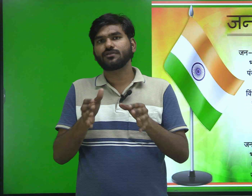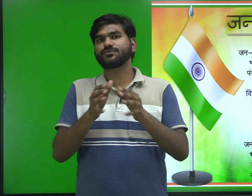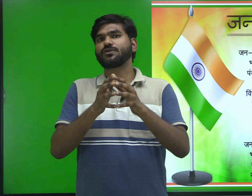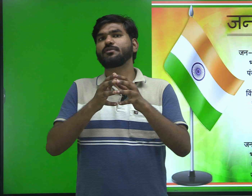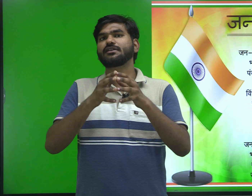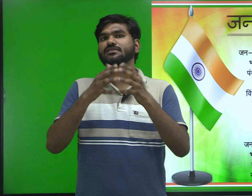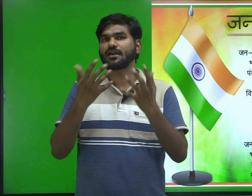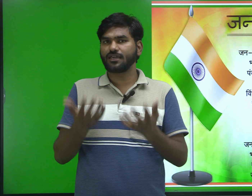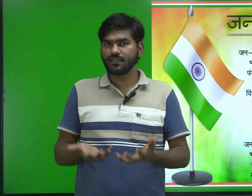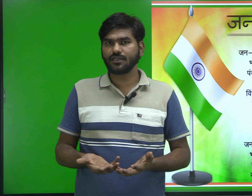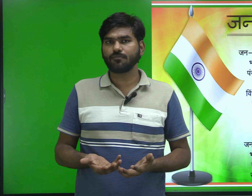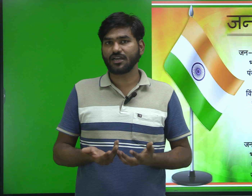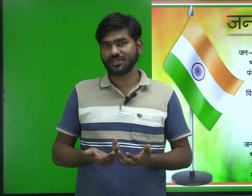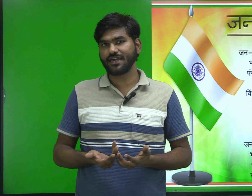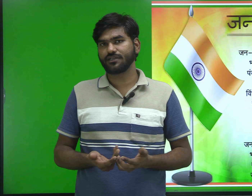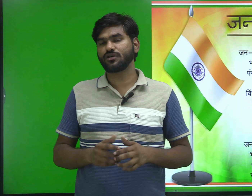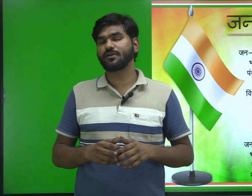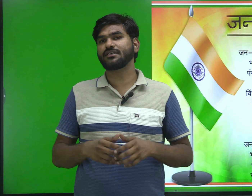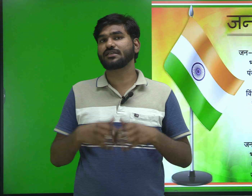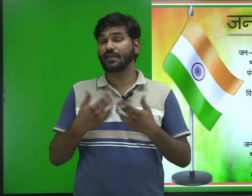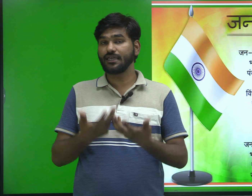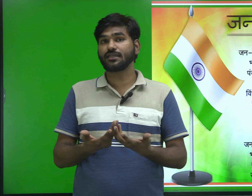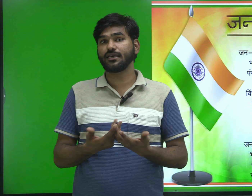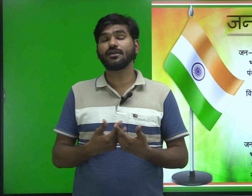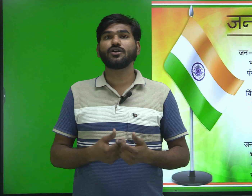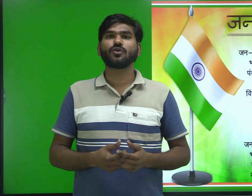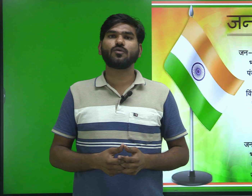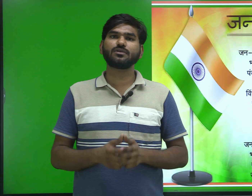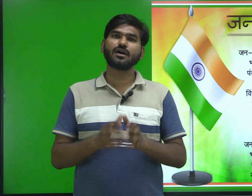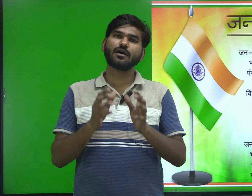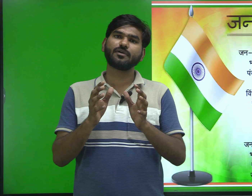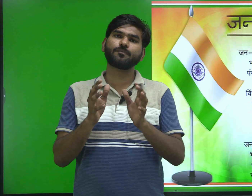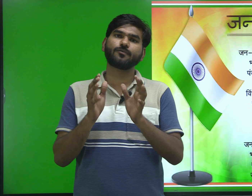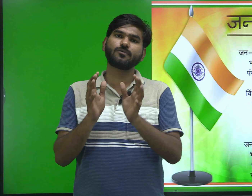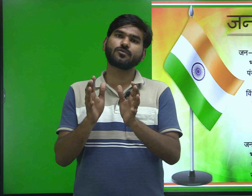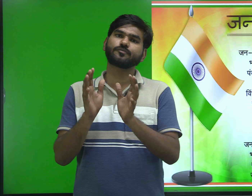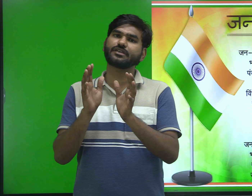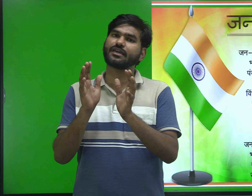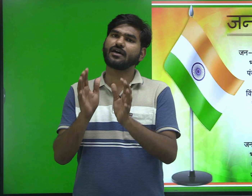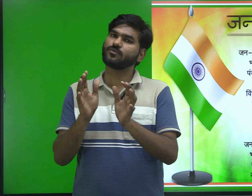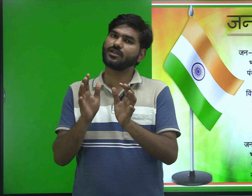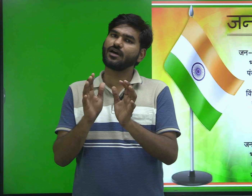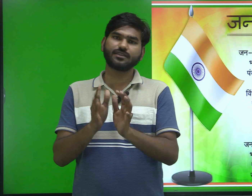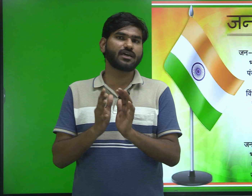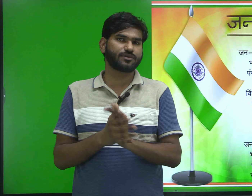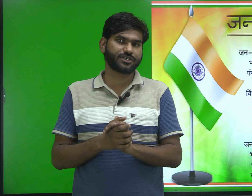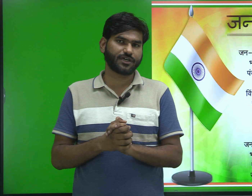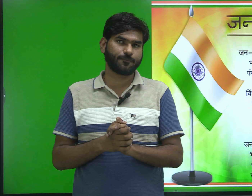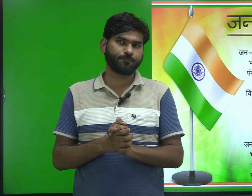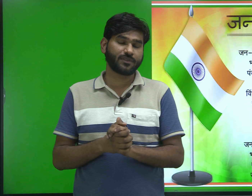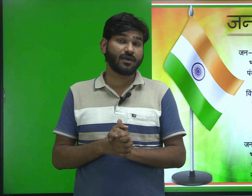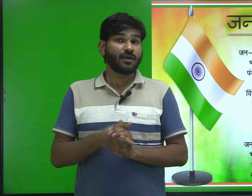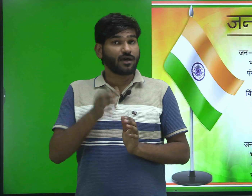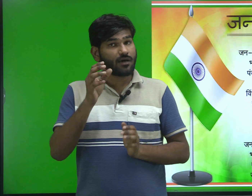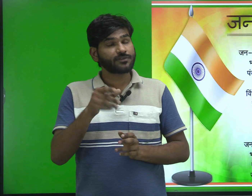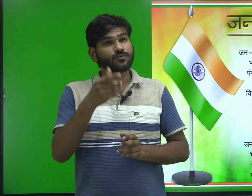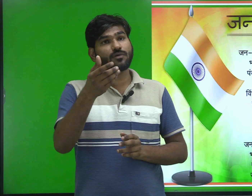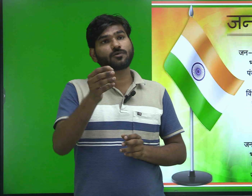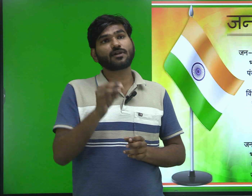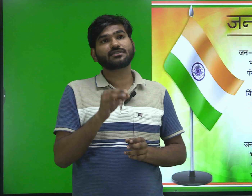हमारे सांकेतिक भाषा है, जो हमारे संकेत हैं, उनका हमें पूर्ण रूप से ज्ञान होना अति आवश्यक है। अब इसको हम थोड़ा-सा